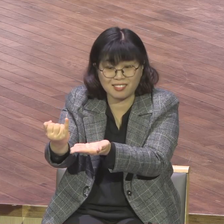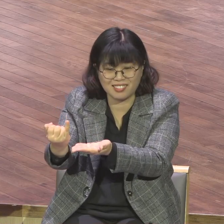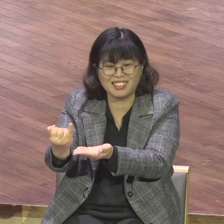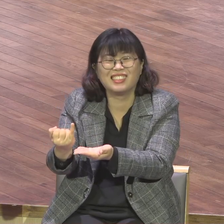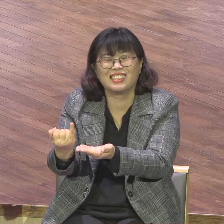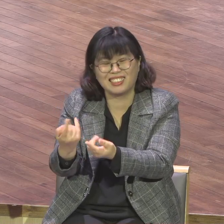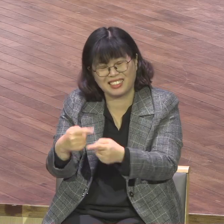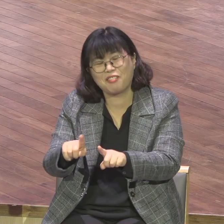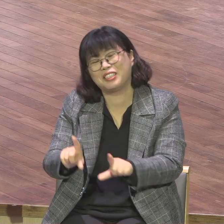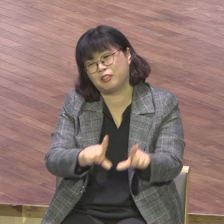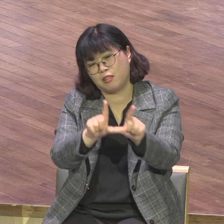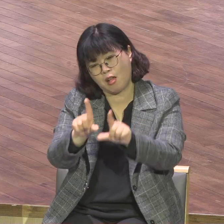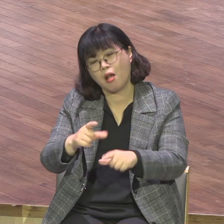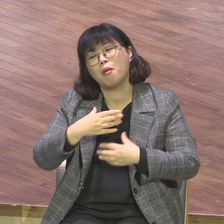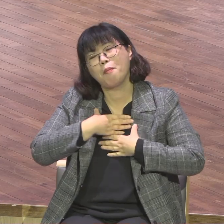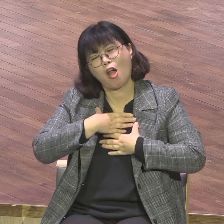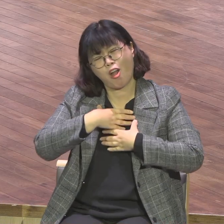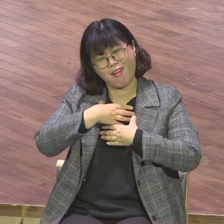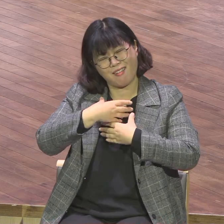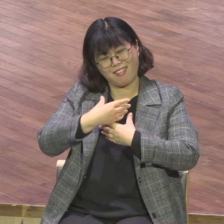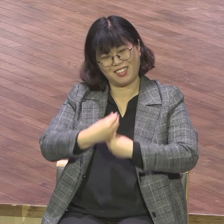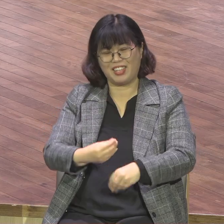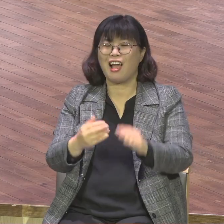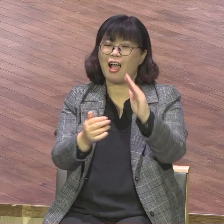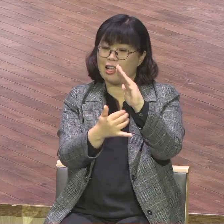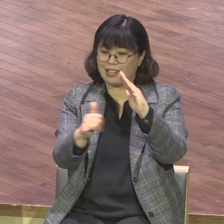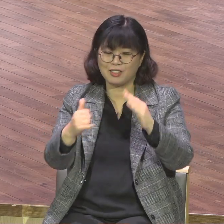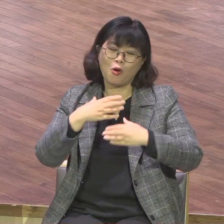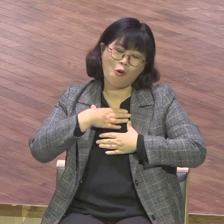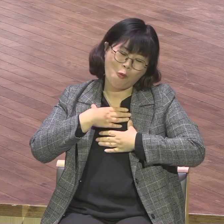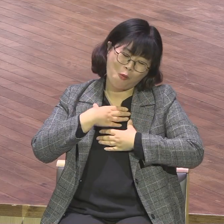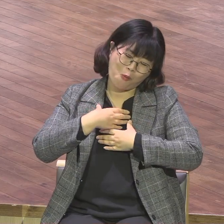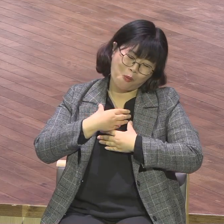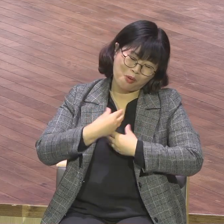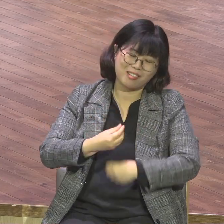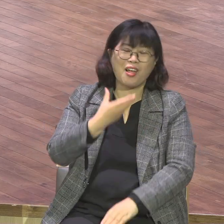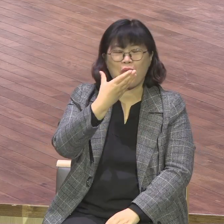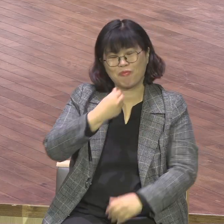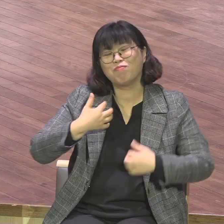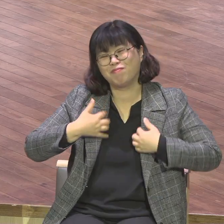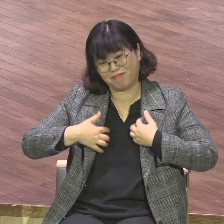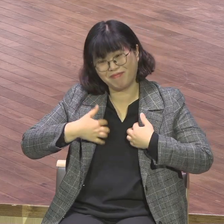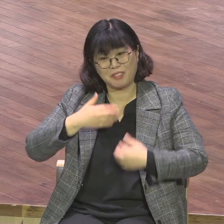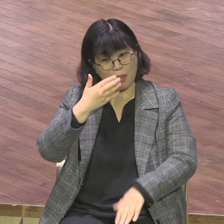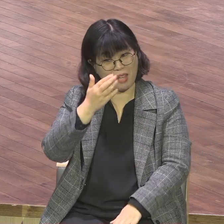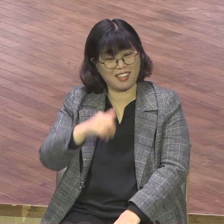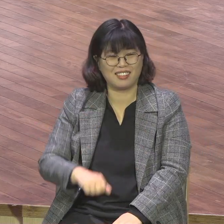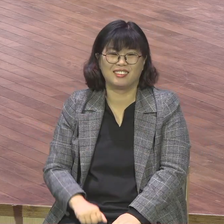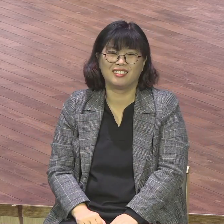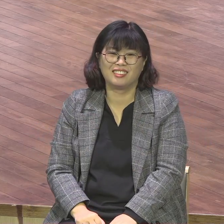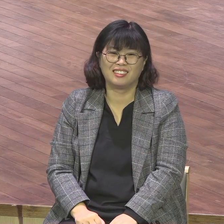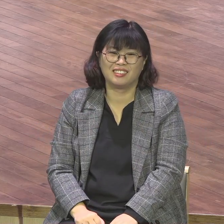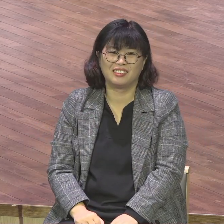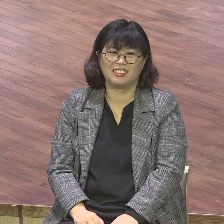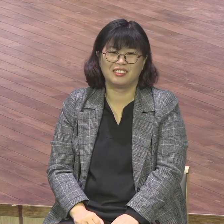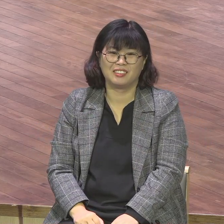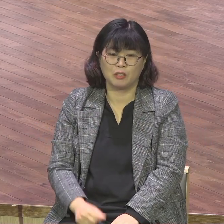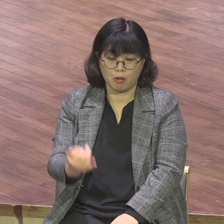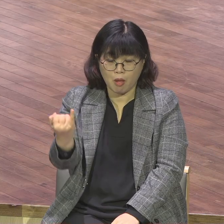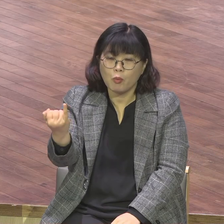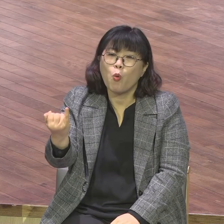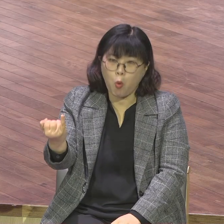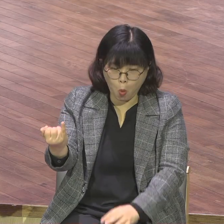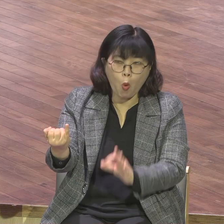그래야면요, 가정이 화평이 되고 잠재되어 있는 이 잠재 능력이